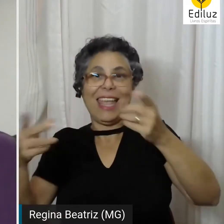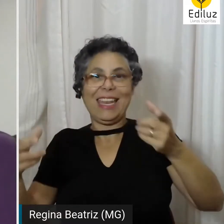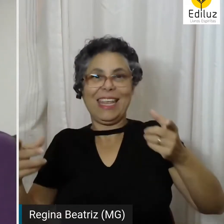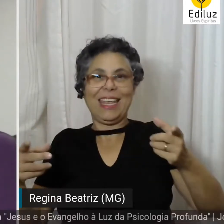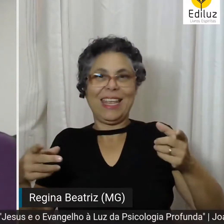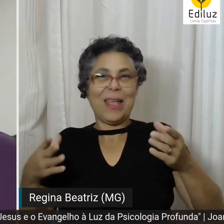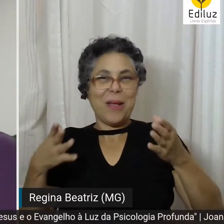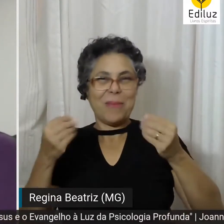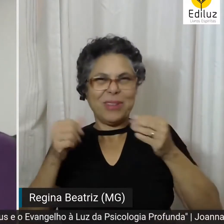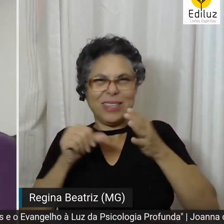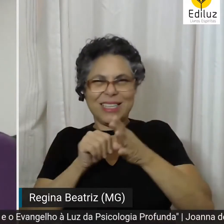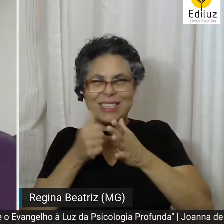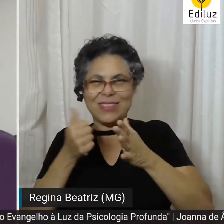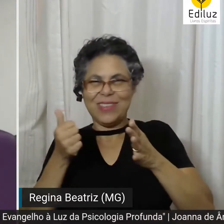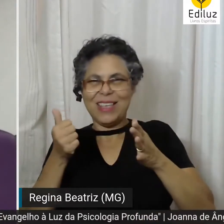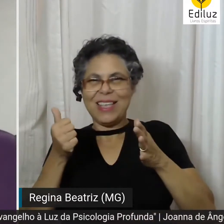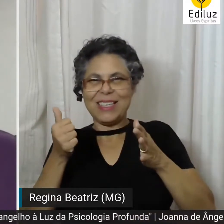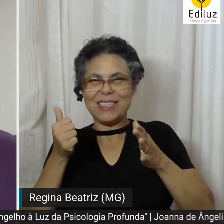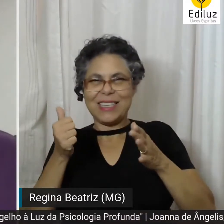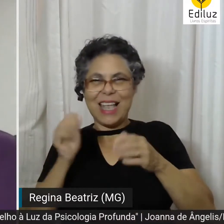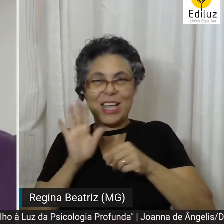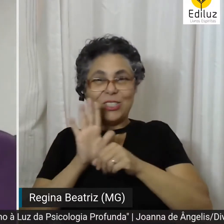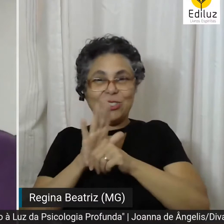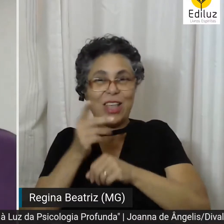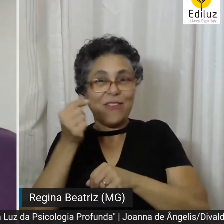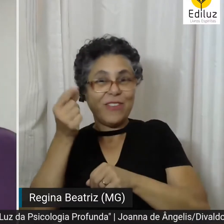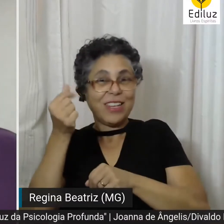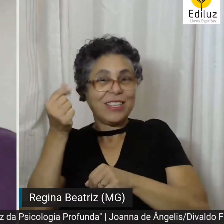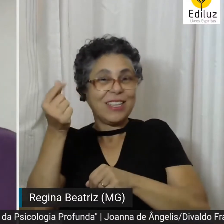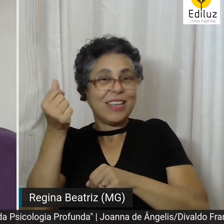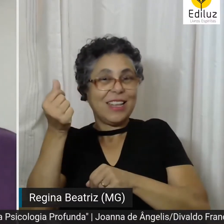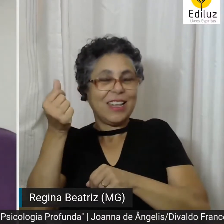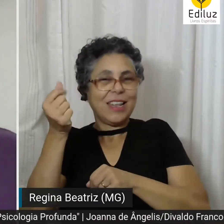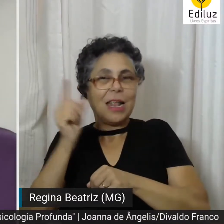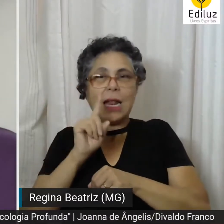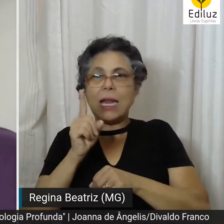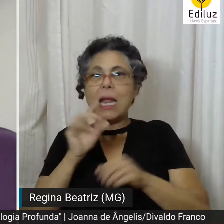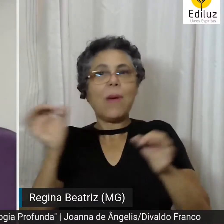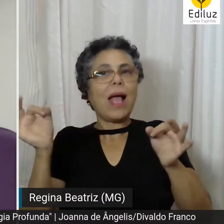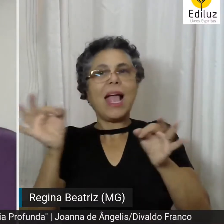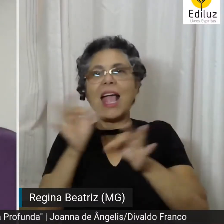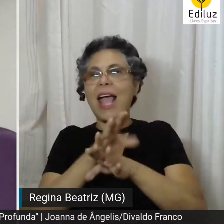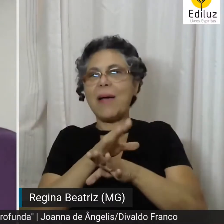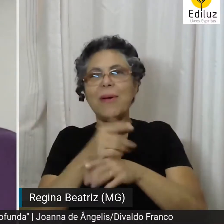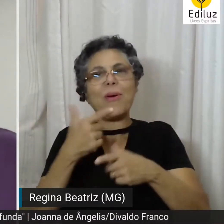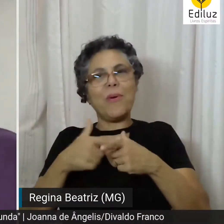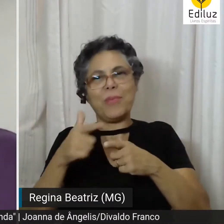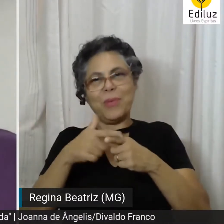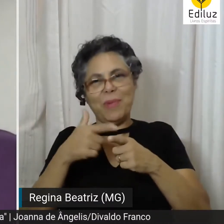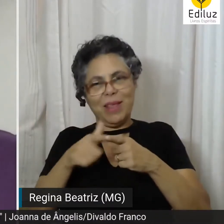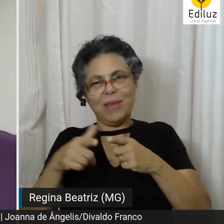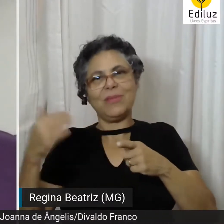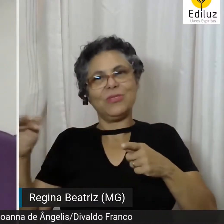Muitas vezes, ajudar financeiramente não remedia a situação daquele que